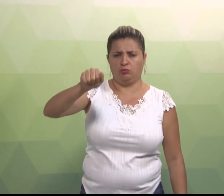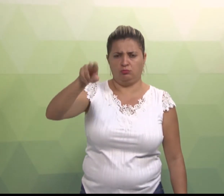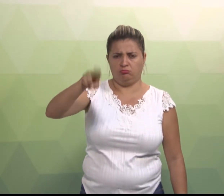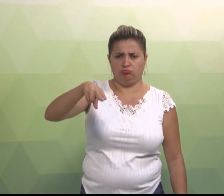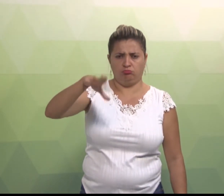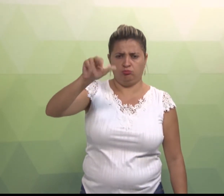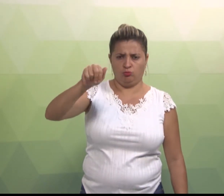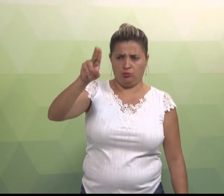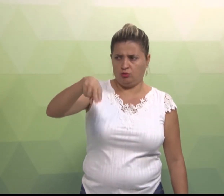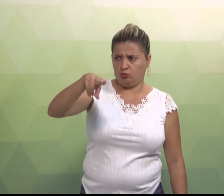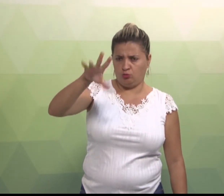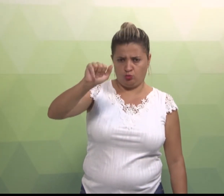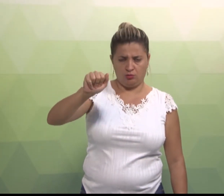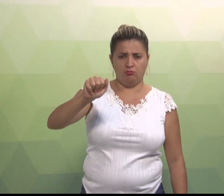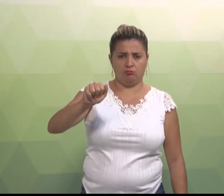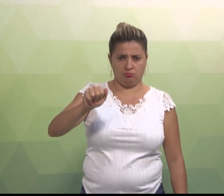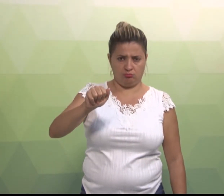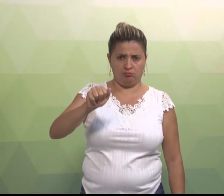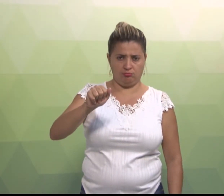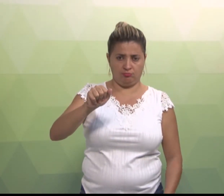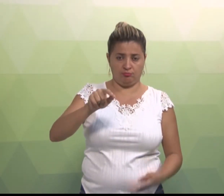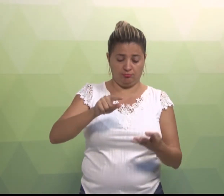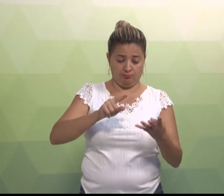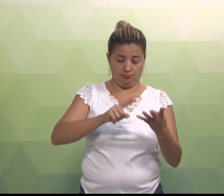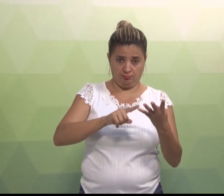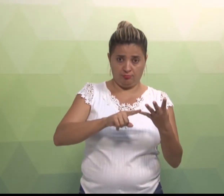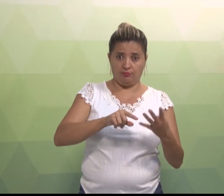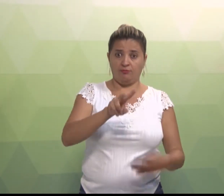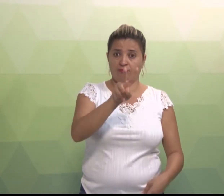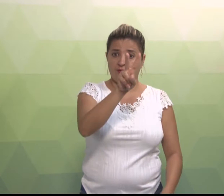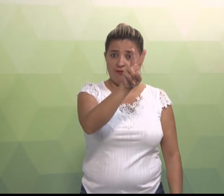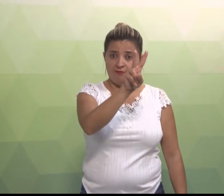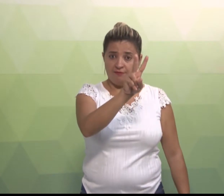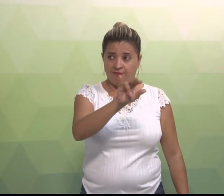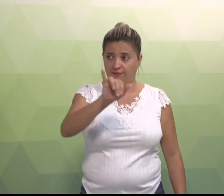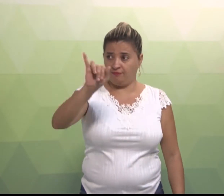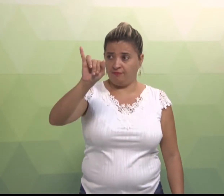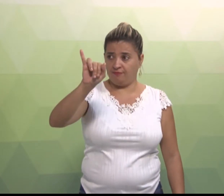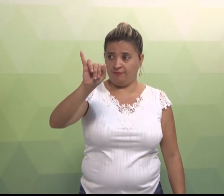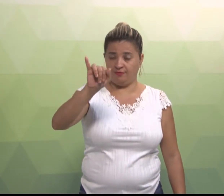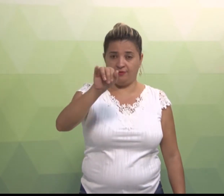N-U-N-C-A. Nunca. Olha a forma como eu fiz. Bem rápida, não é verdade? Vai.